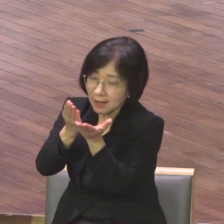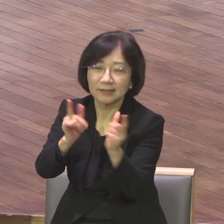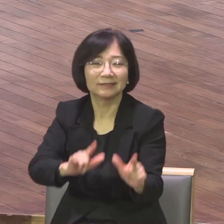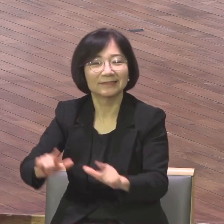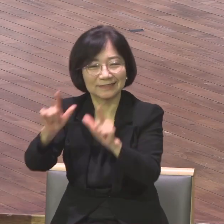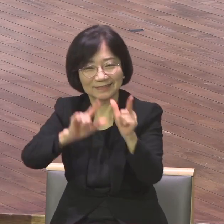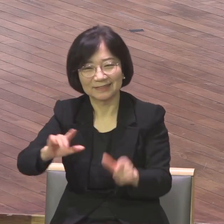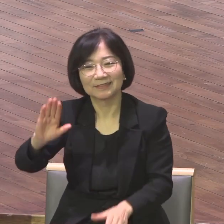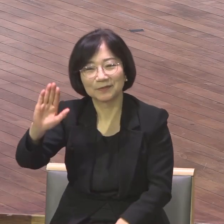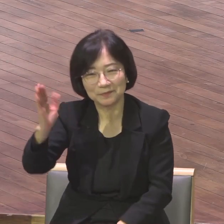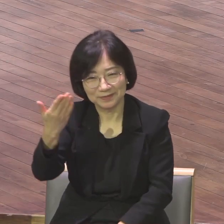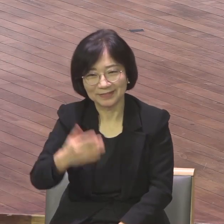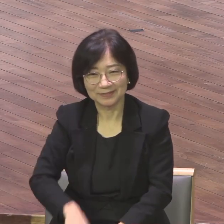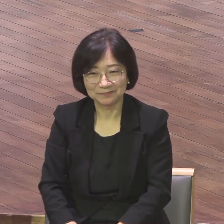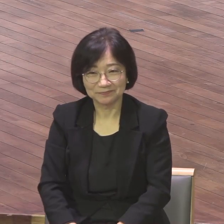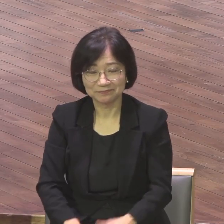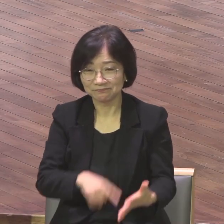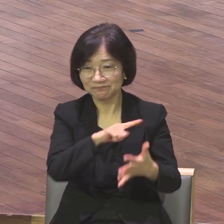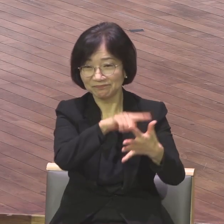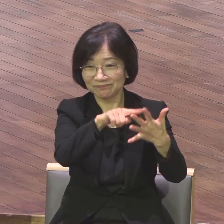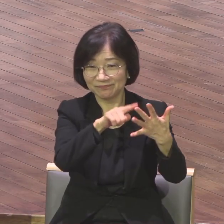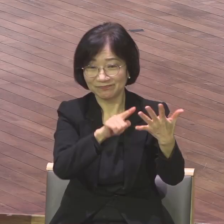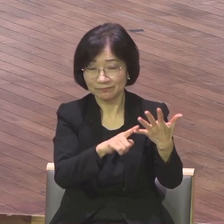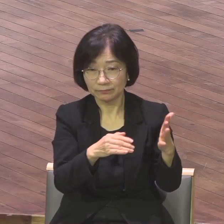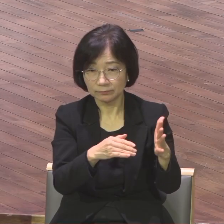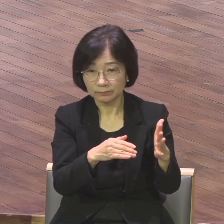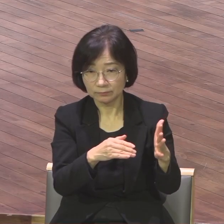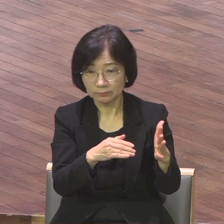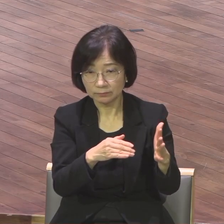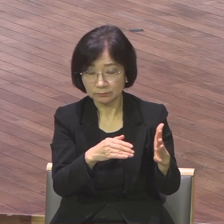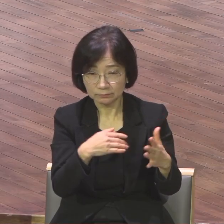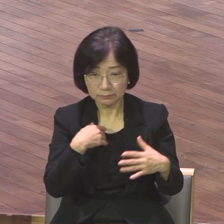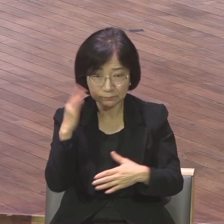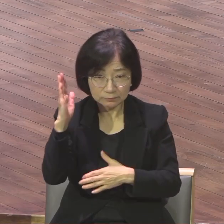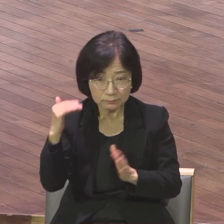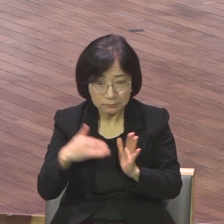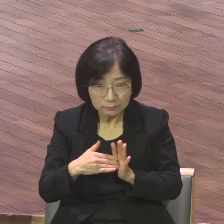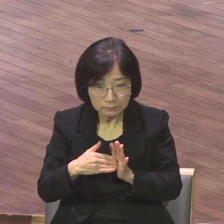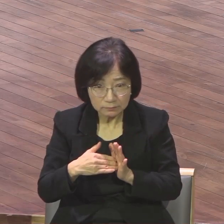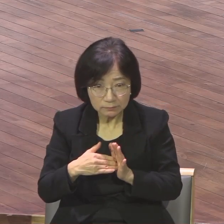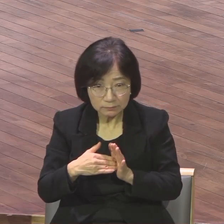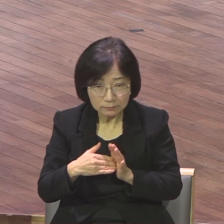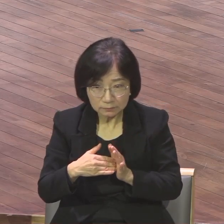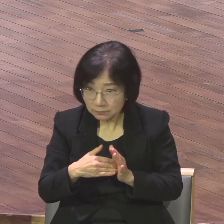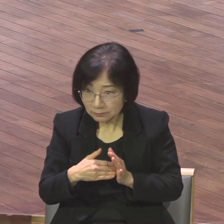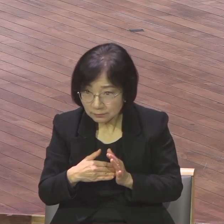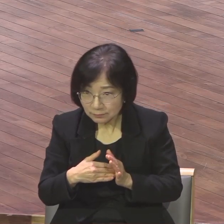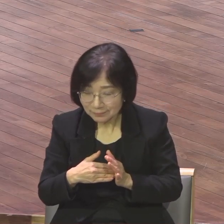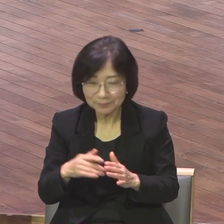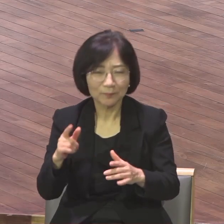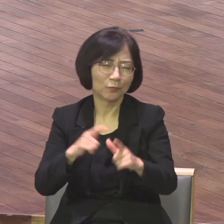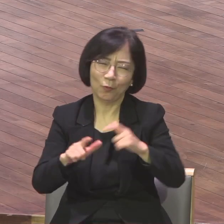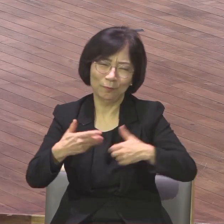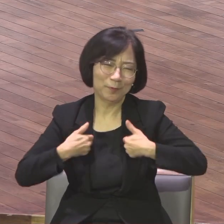그러면 이제 5가지 다 되면 설교 끝이요. 뭐 더 설교할 거 없어요, 사실은.